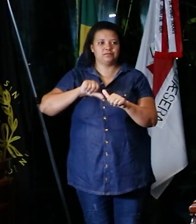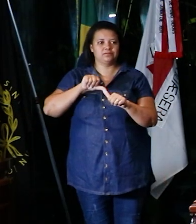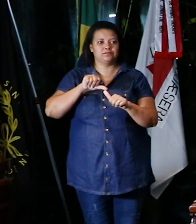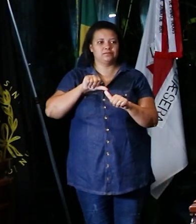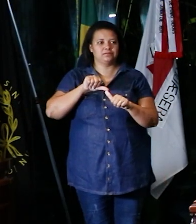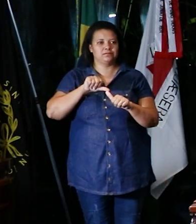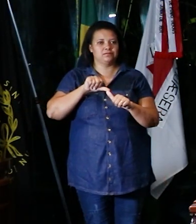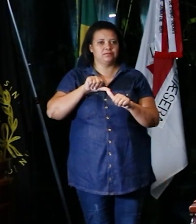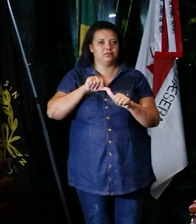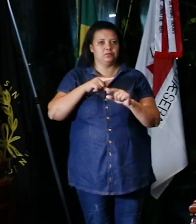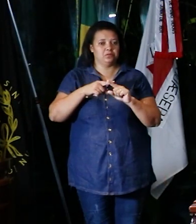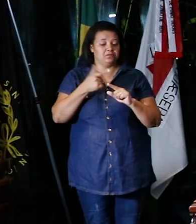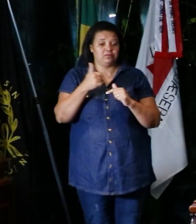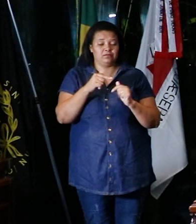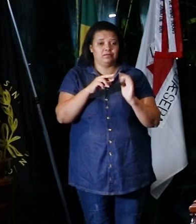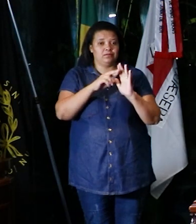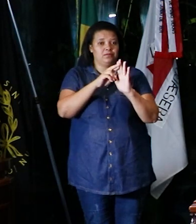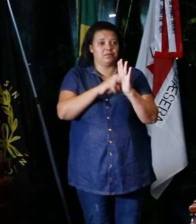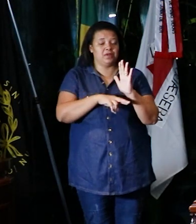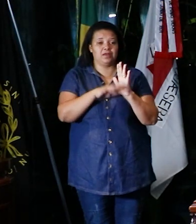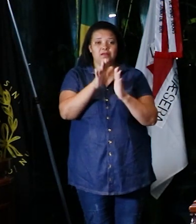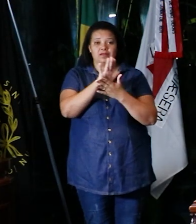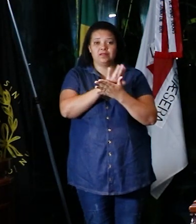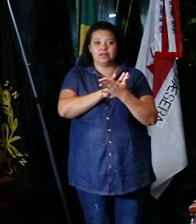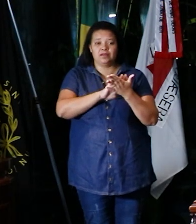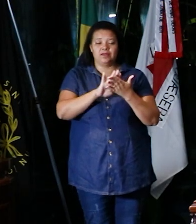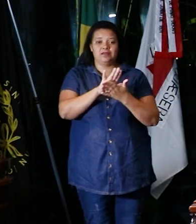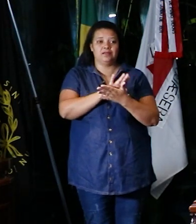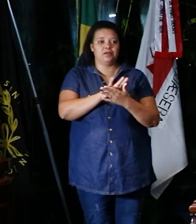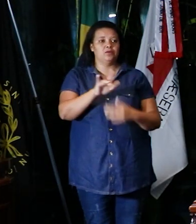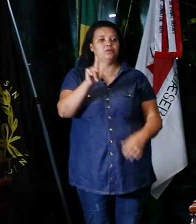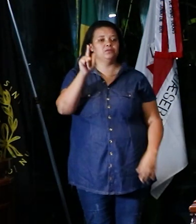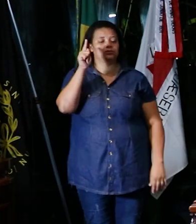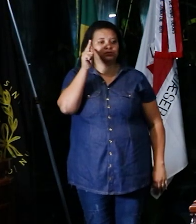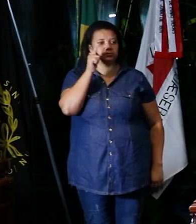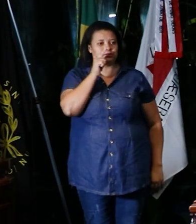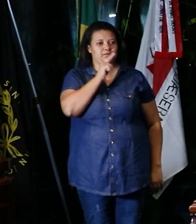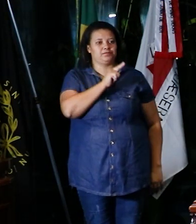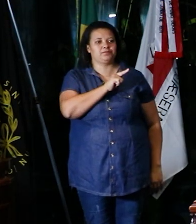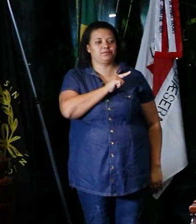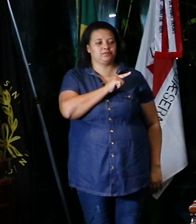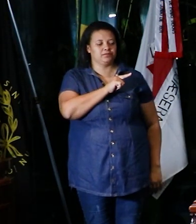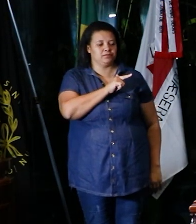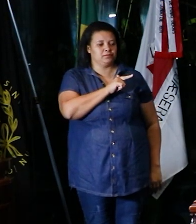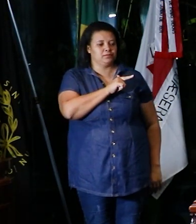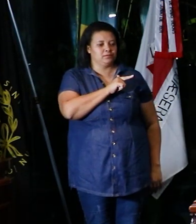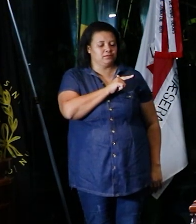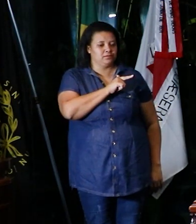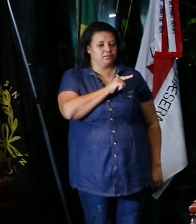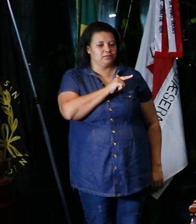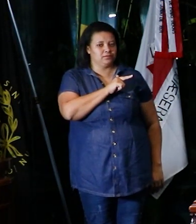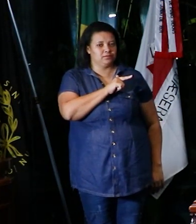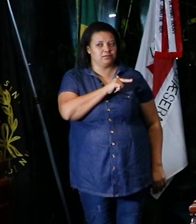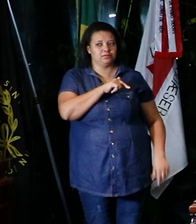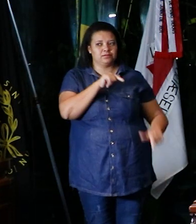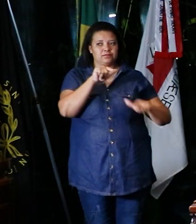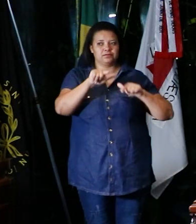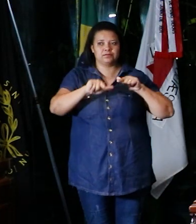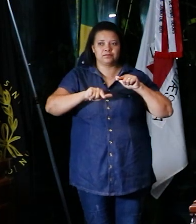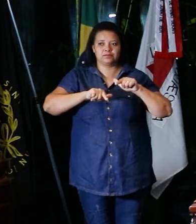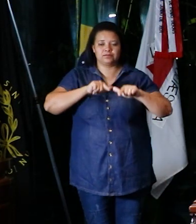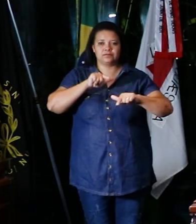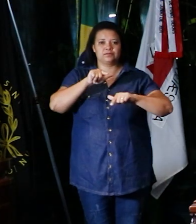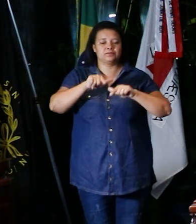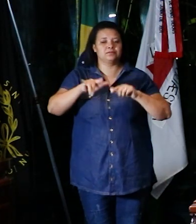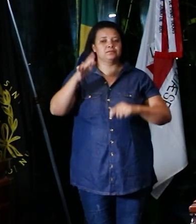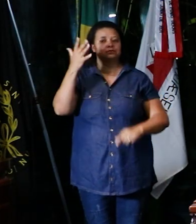o que a regra mandava. E foi assim que ele constituiu essa obra